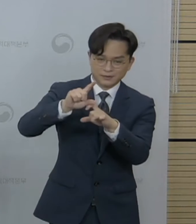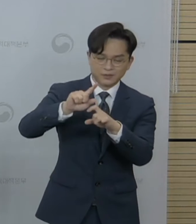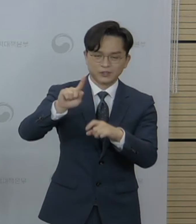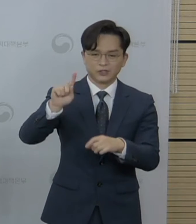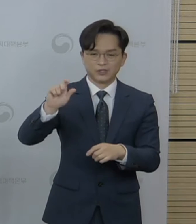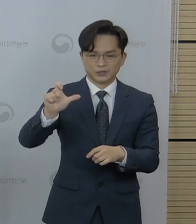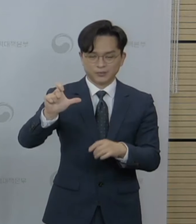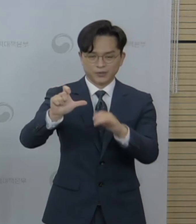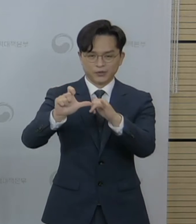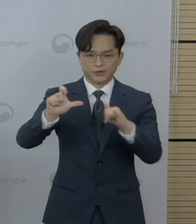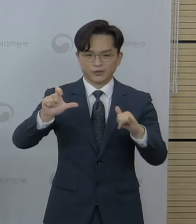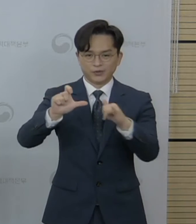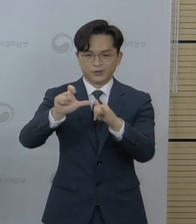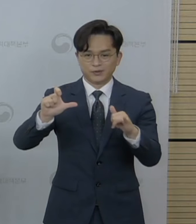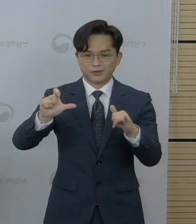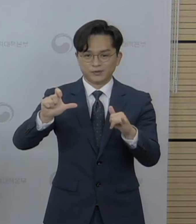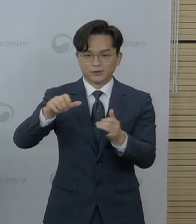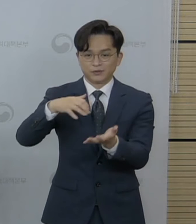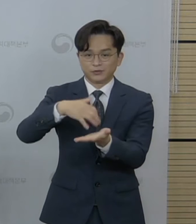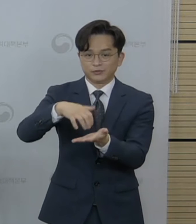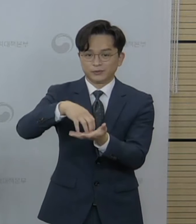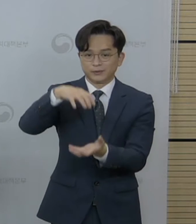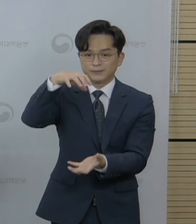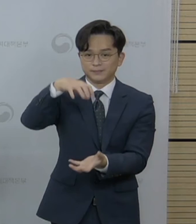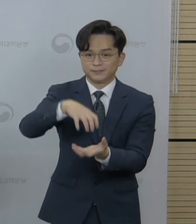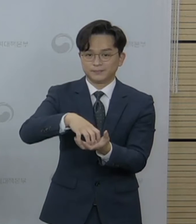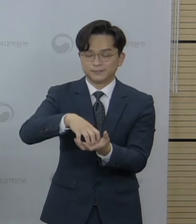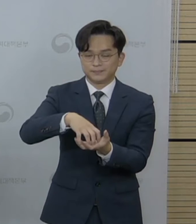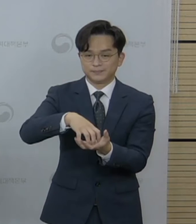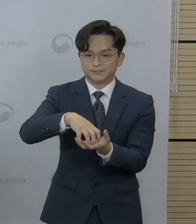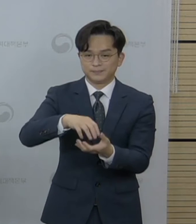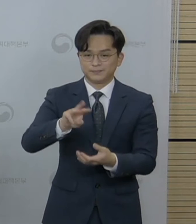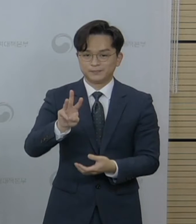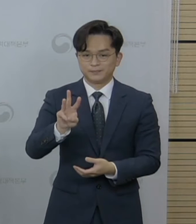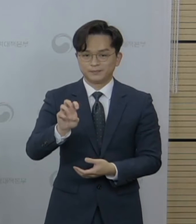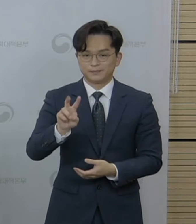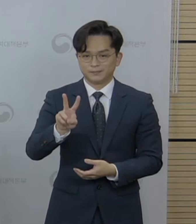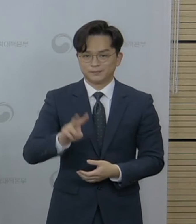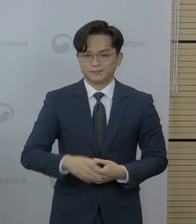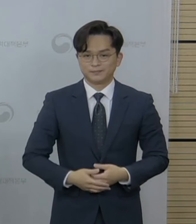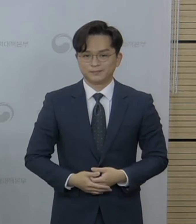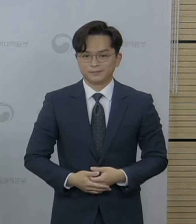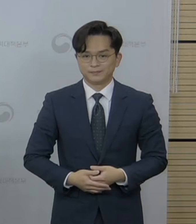확진되어 현재까지 누적 확진자는 총 32명입니다.